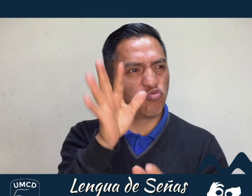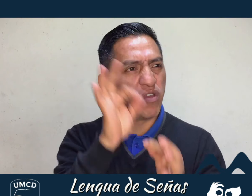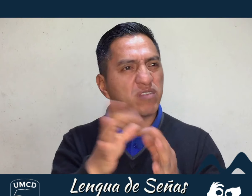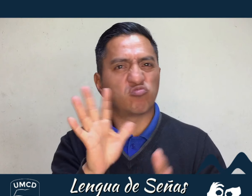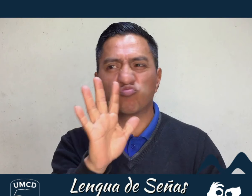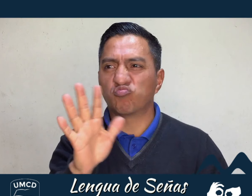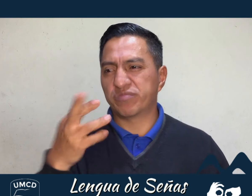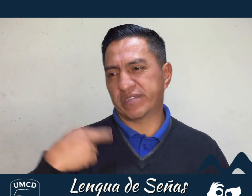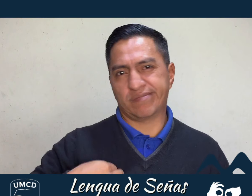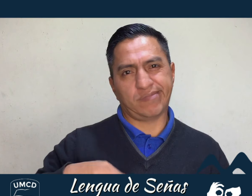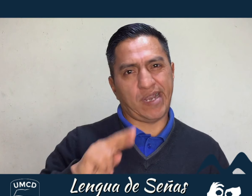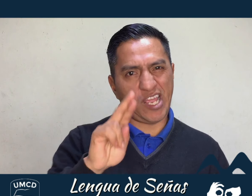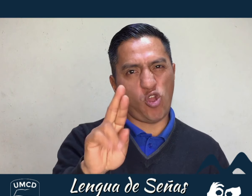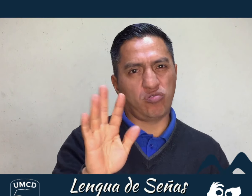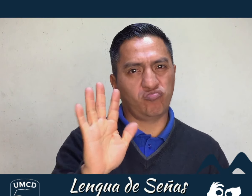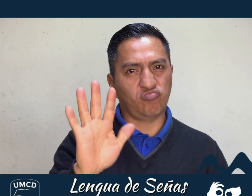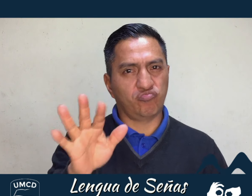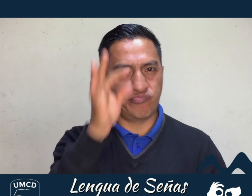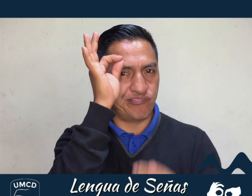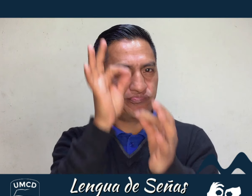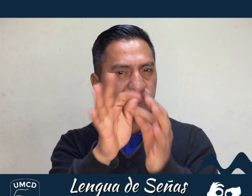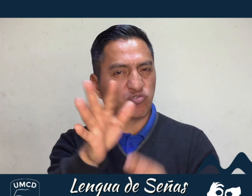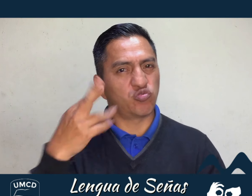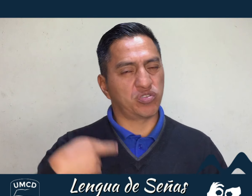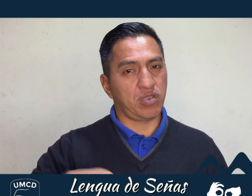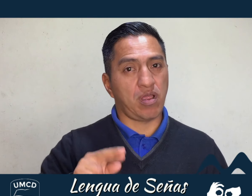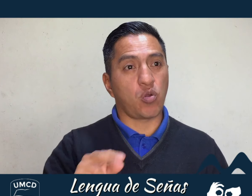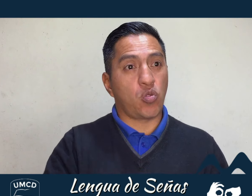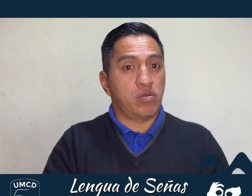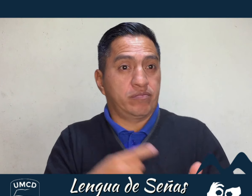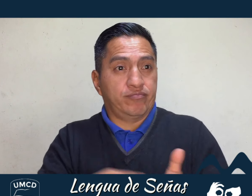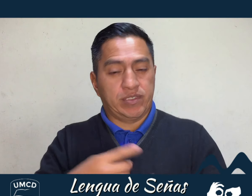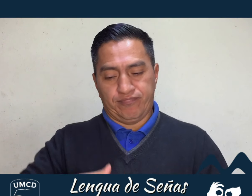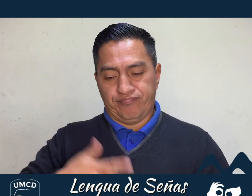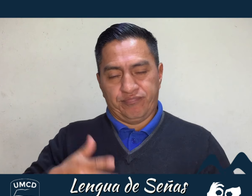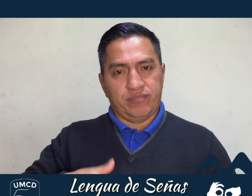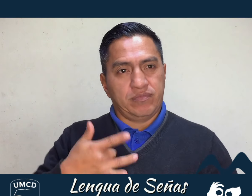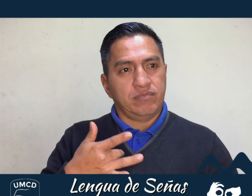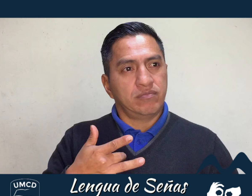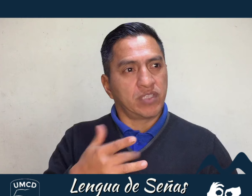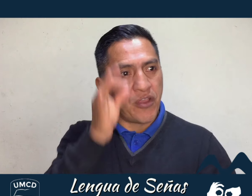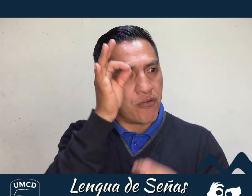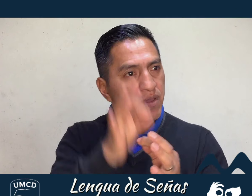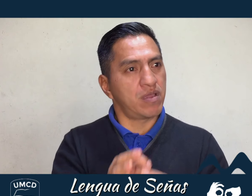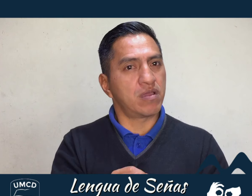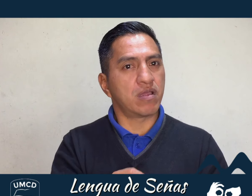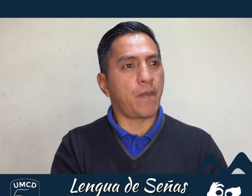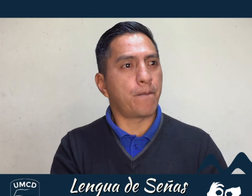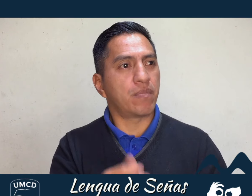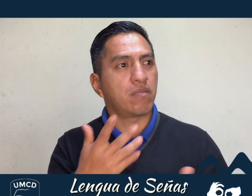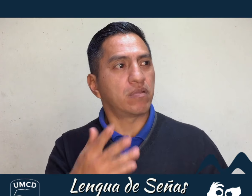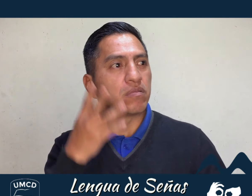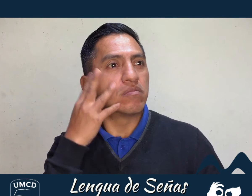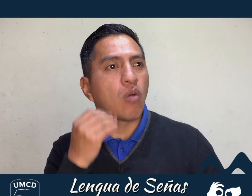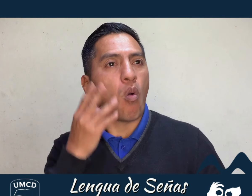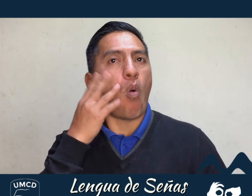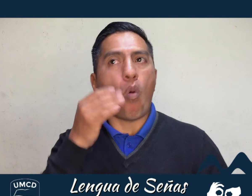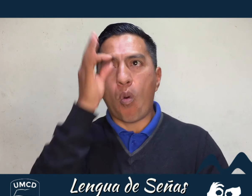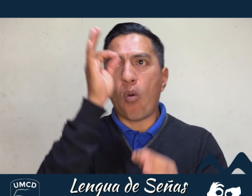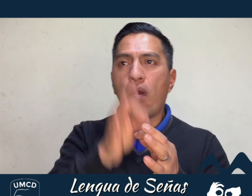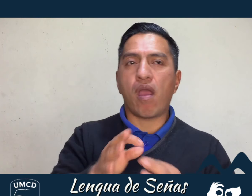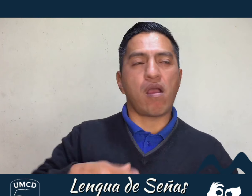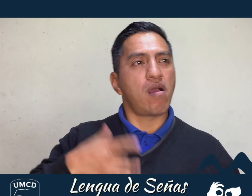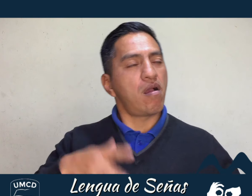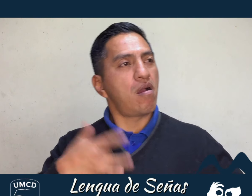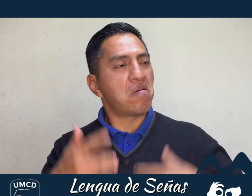experiencia religiosa o en situaciones que les hicieron sentir algo que no habían vivido antes y